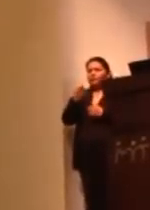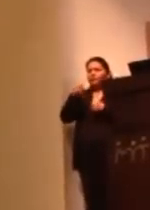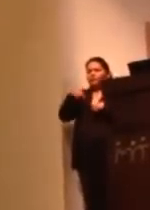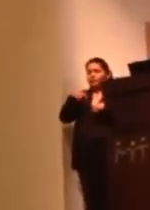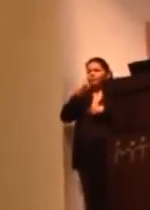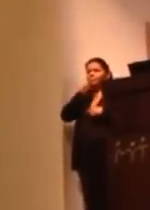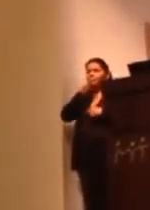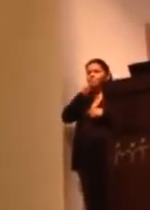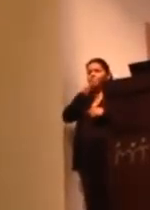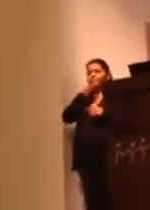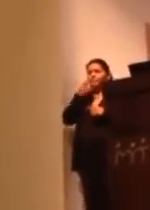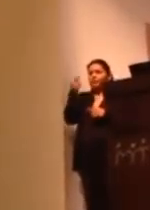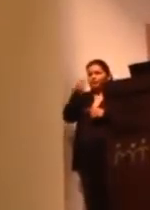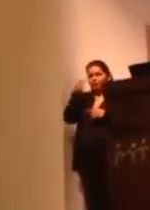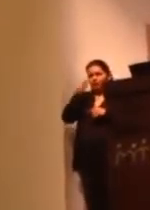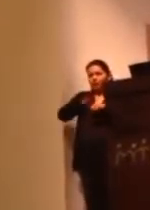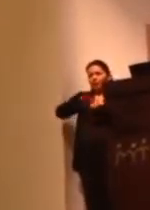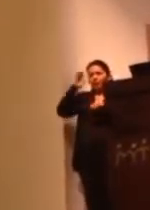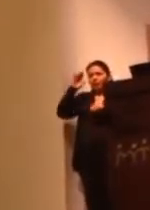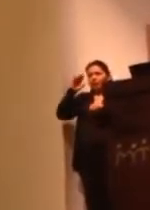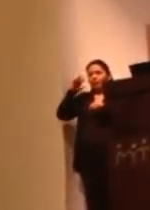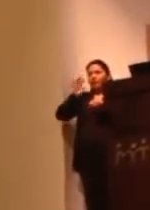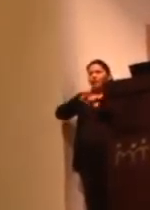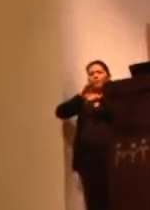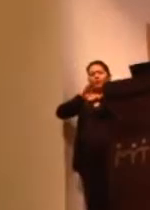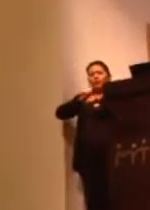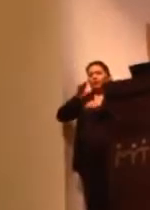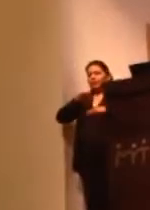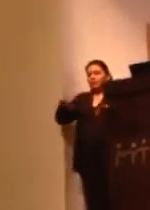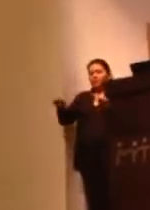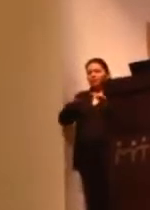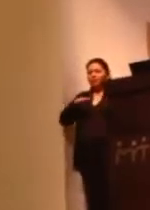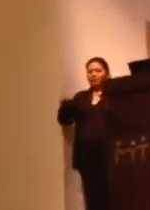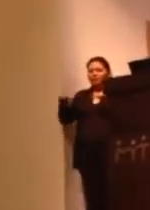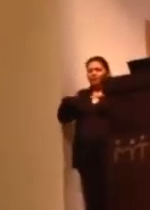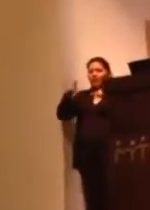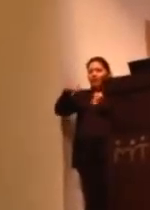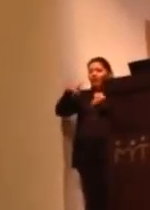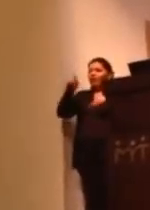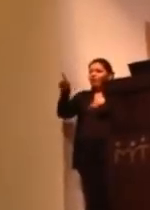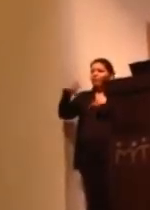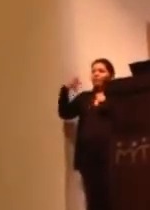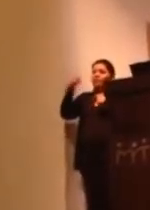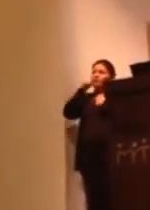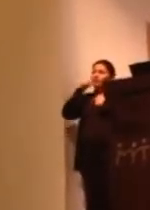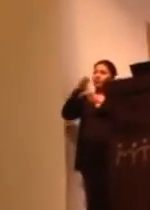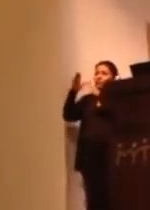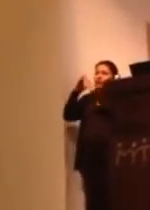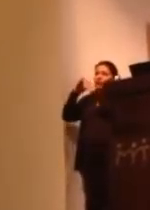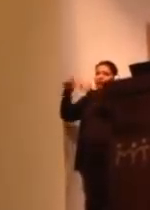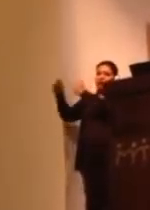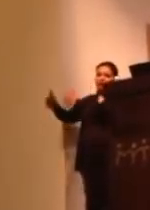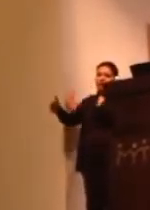hoy requieren más movimiento porque en su vida normal no tienen movimiento.